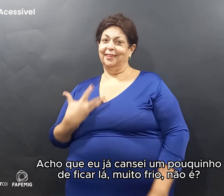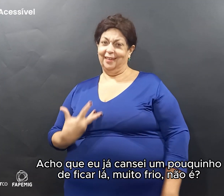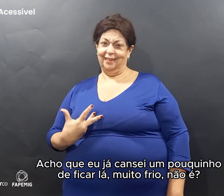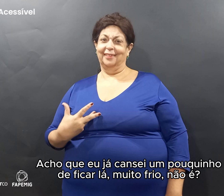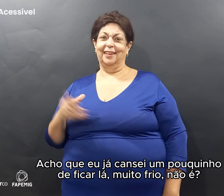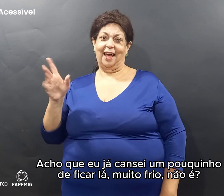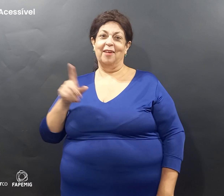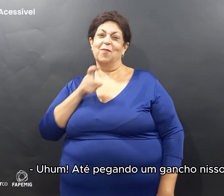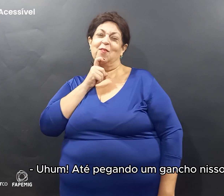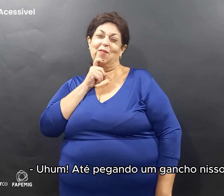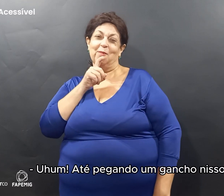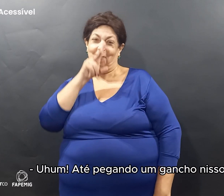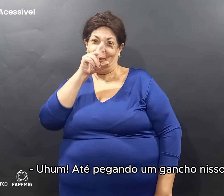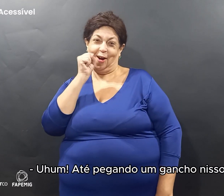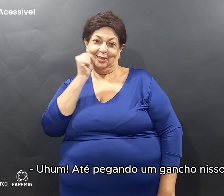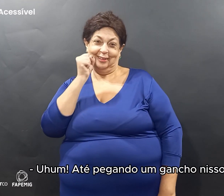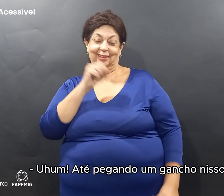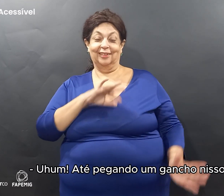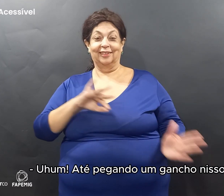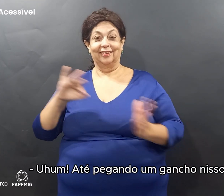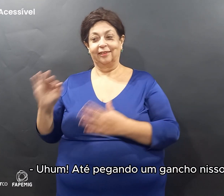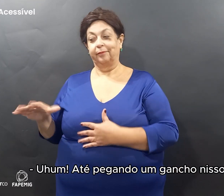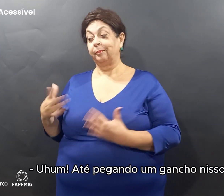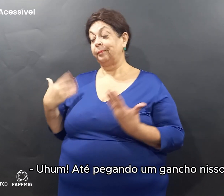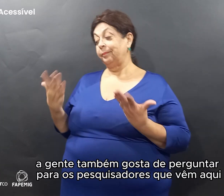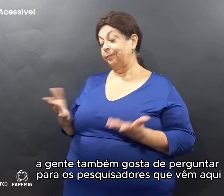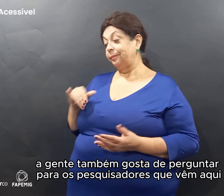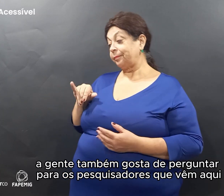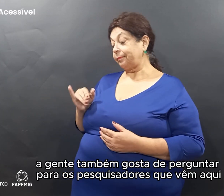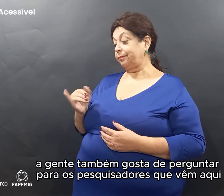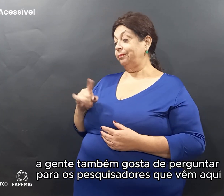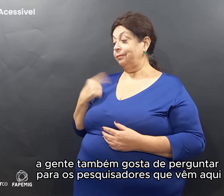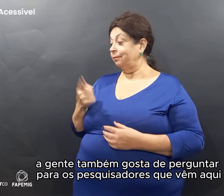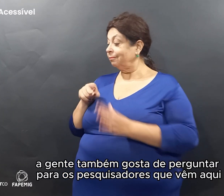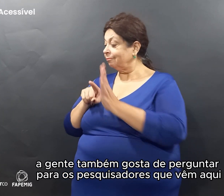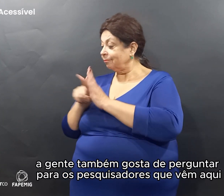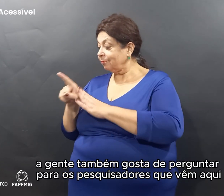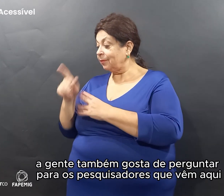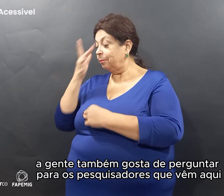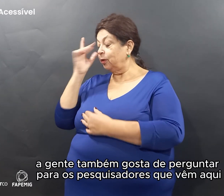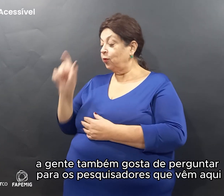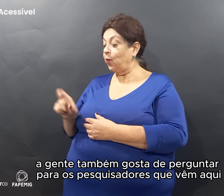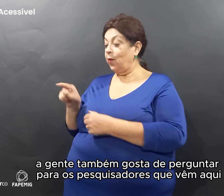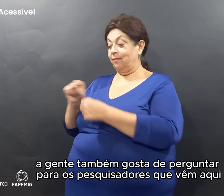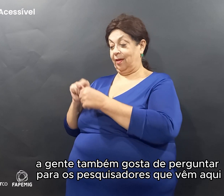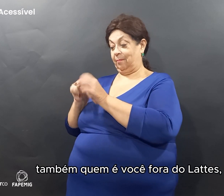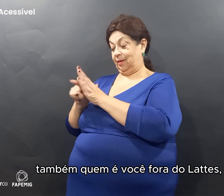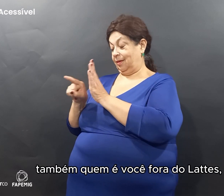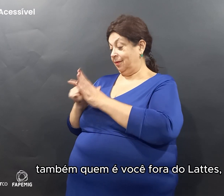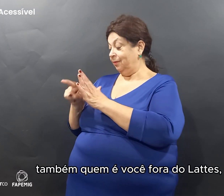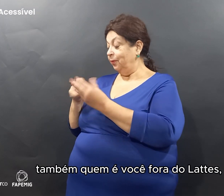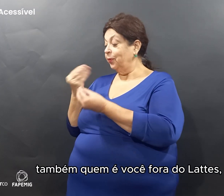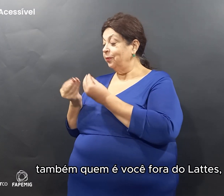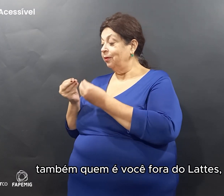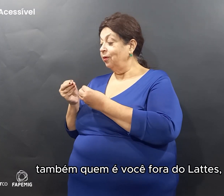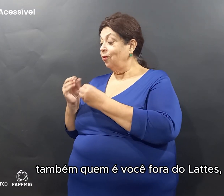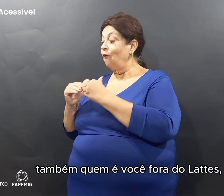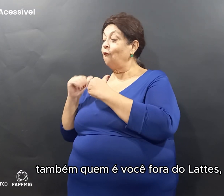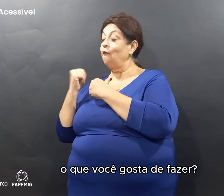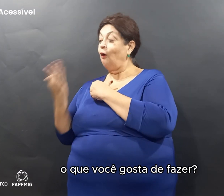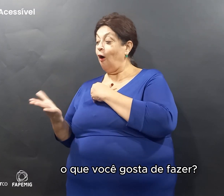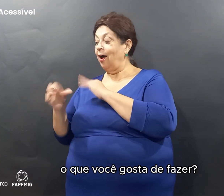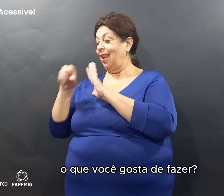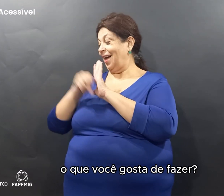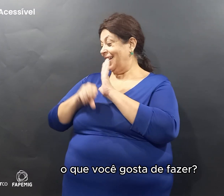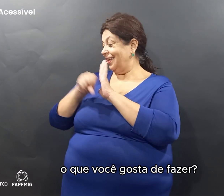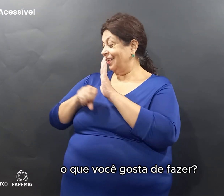ficar lá, muito frio, né? Até pegando um gancho nisso, a gente também gosta de perguntar para os pesquisadores que vêm aqui, também quem é você fora do